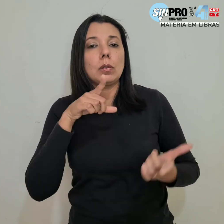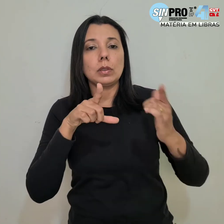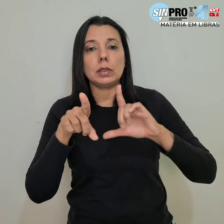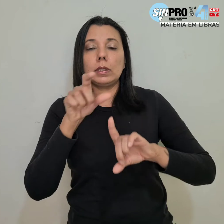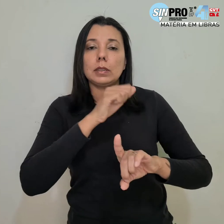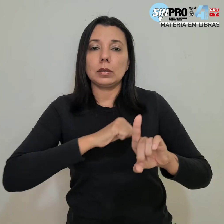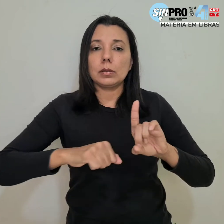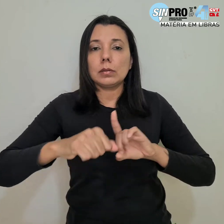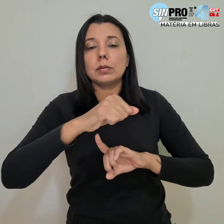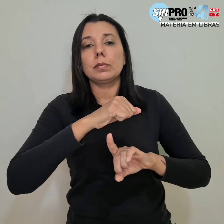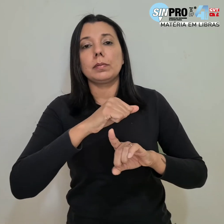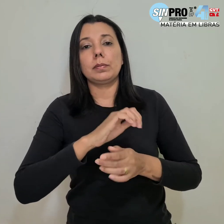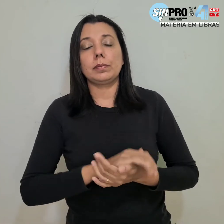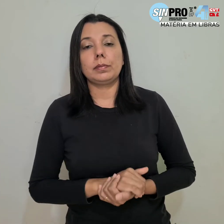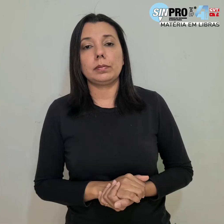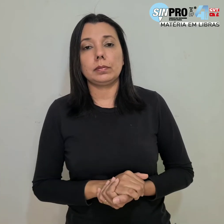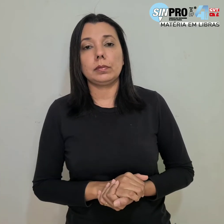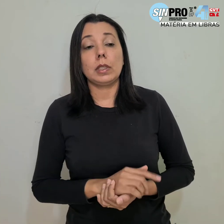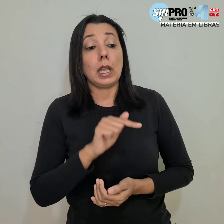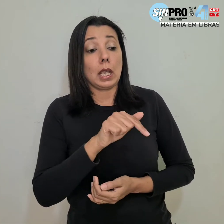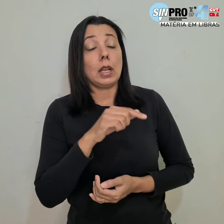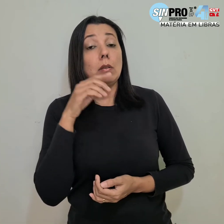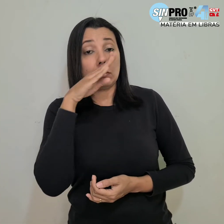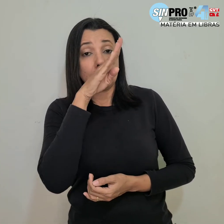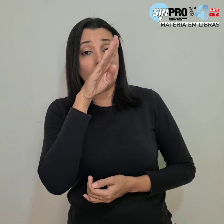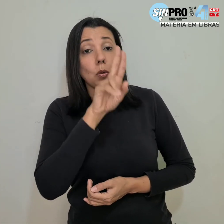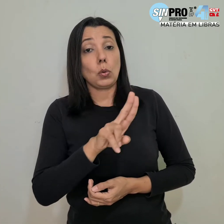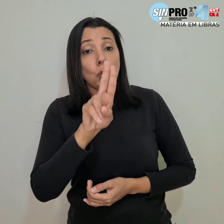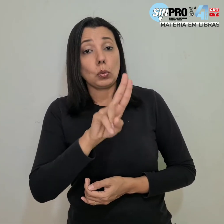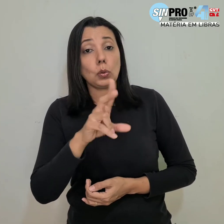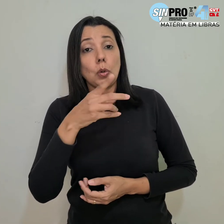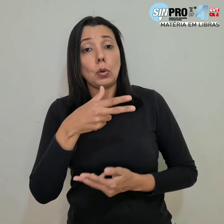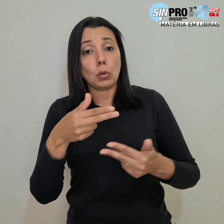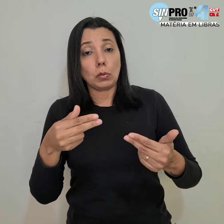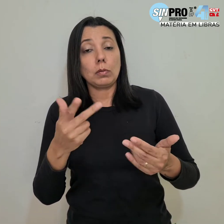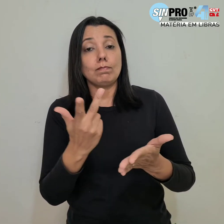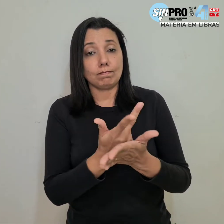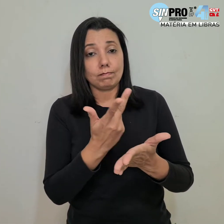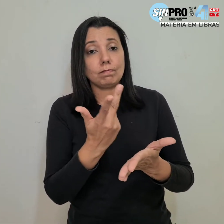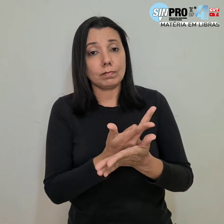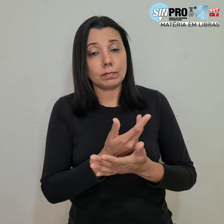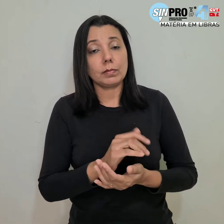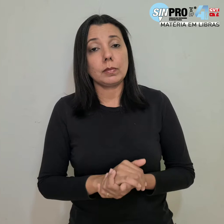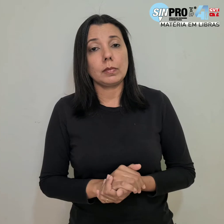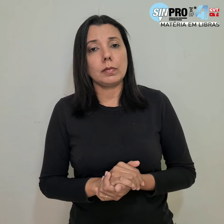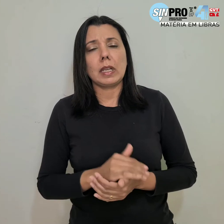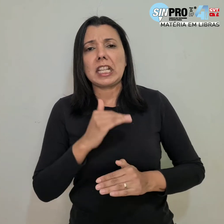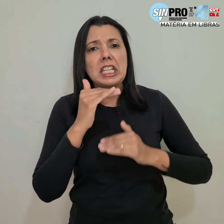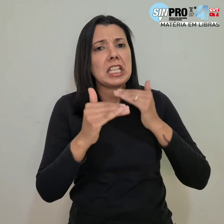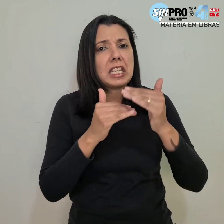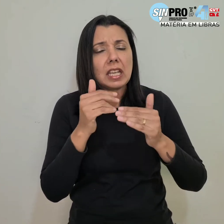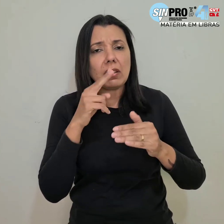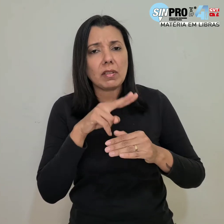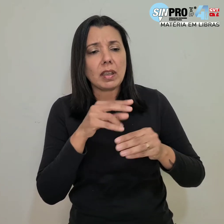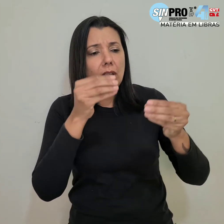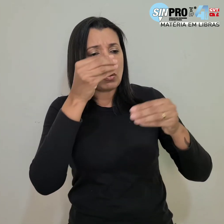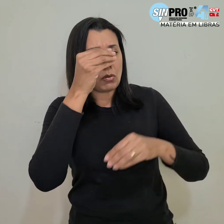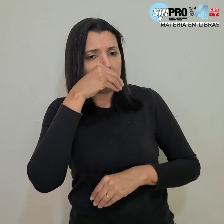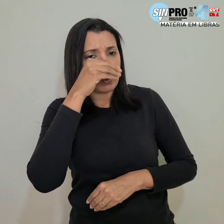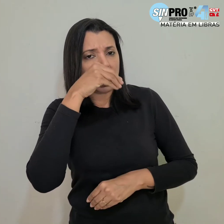conquistas sociais. Ele usou a pandemia como cortina de fumaça para ninguém ver o fracasso